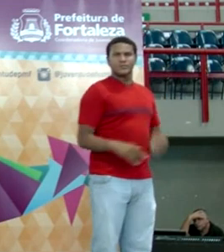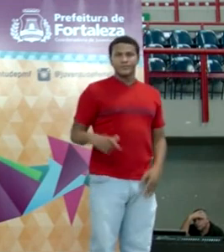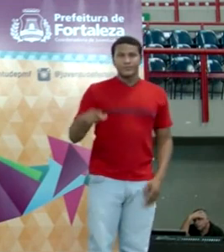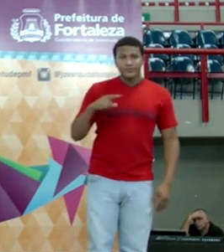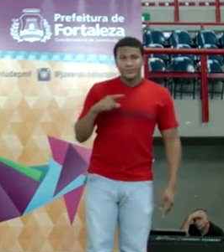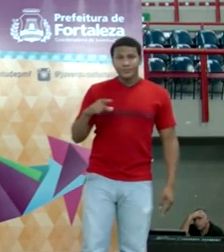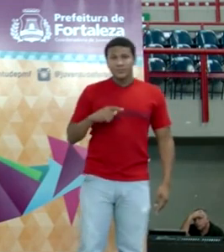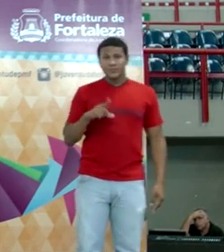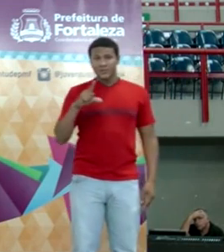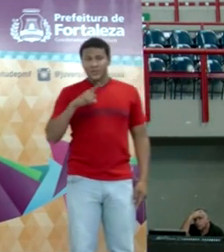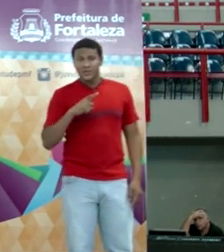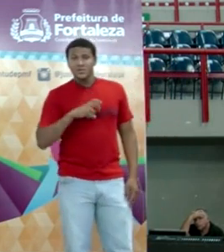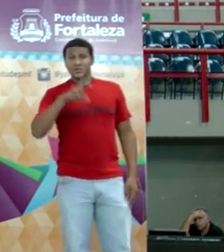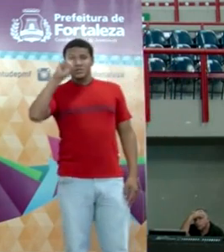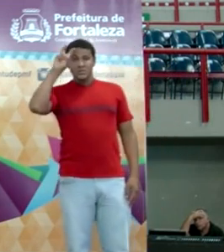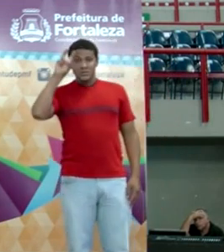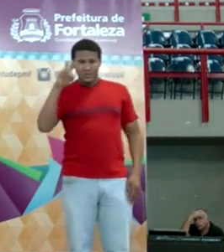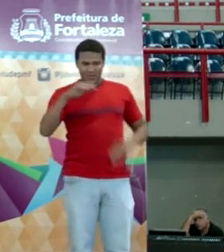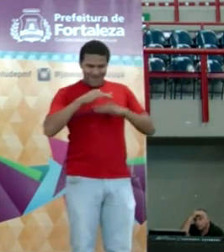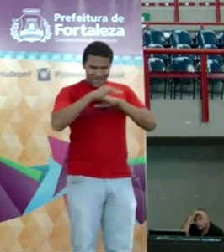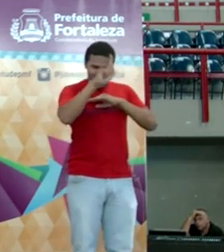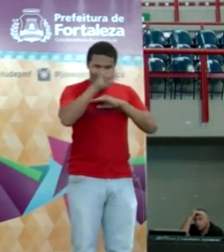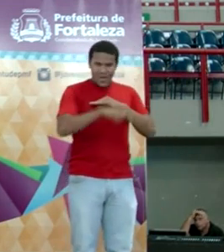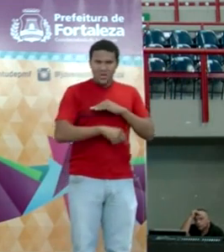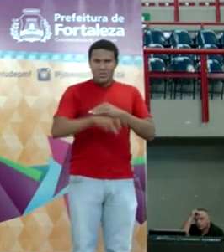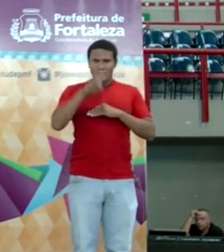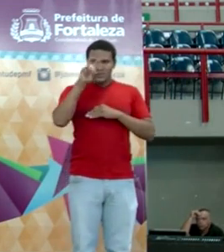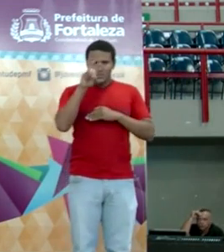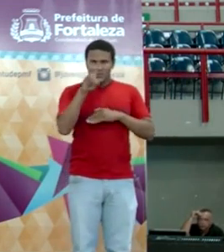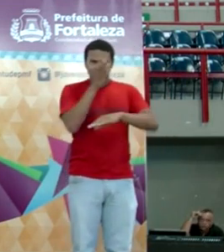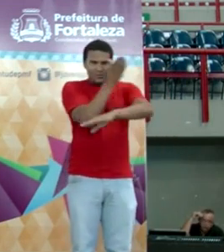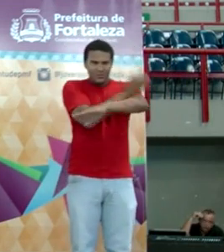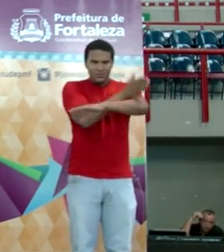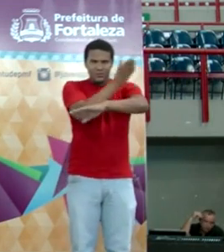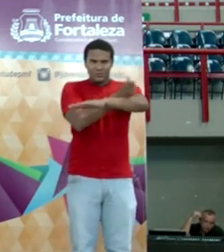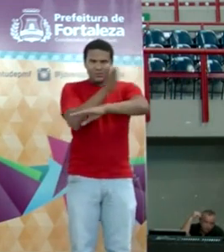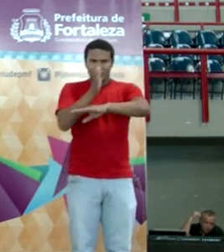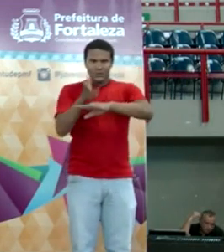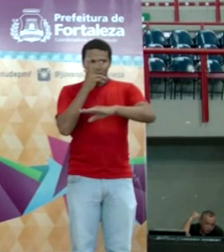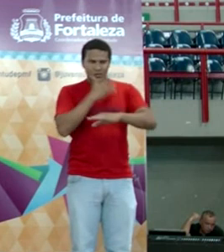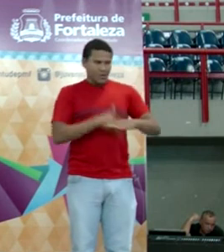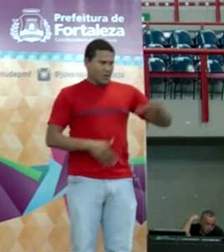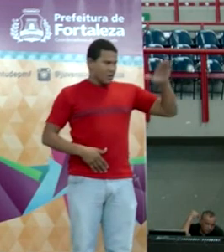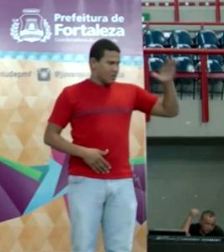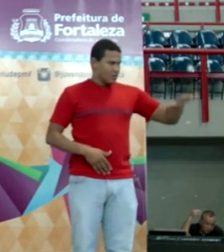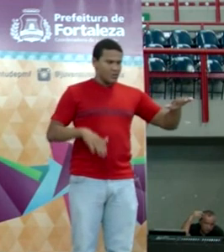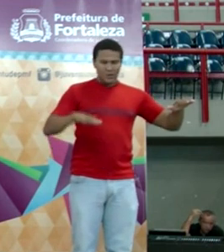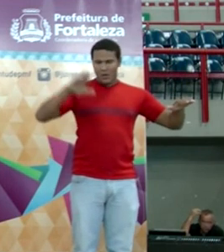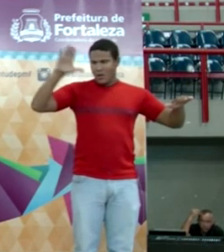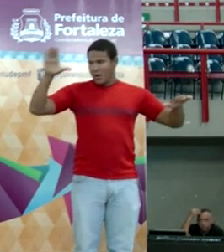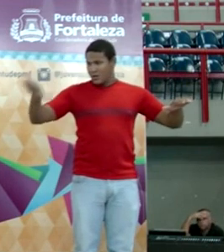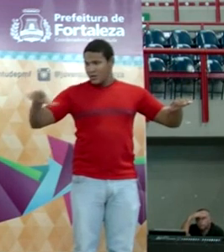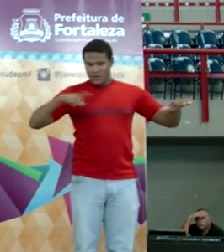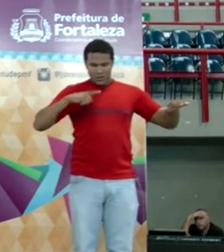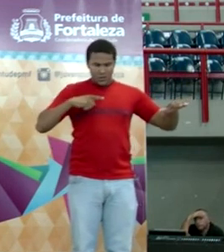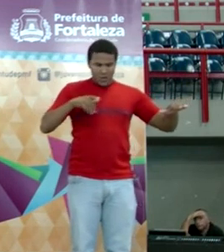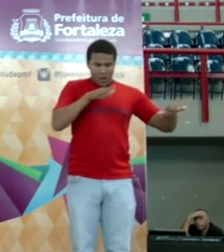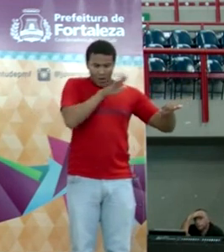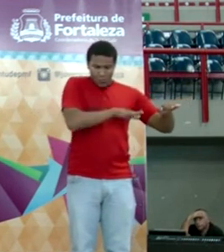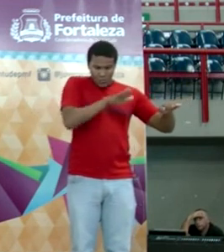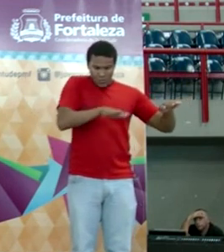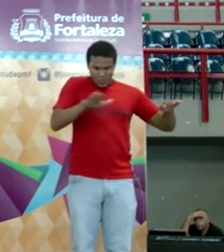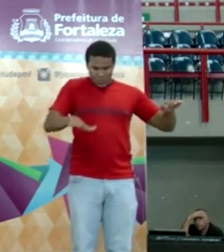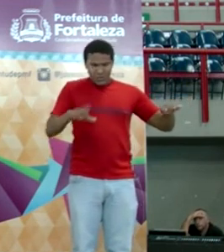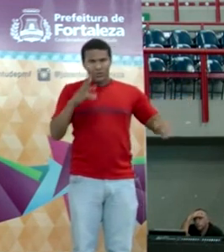está dizendo que tem 5 partes: calçada do lado esquerdo, calçada do lado direito, e na rua tem 3 faixas. A faixa